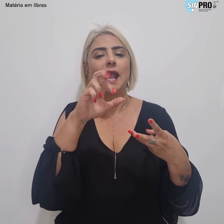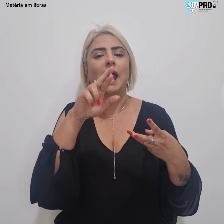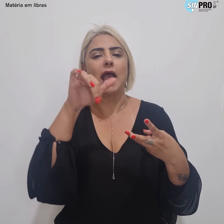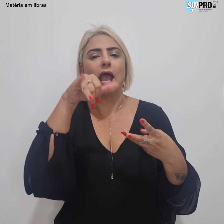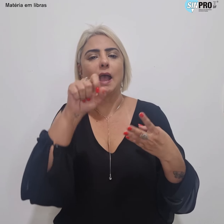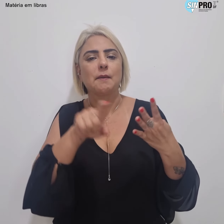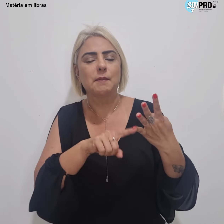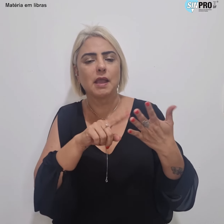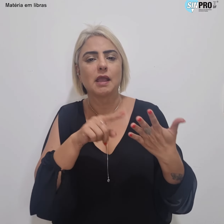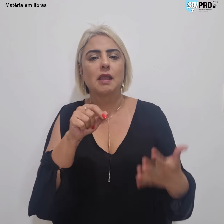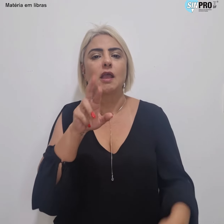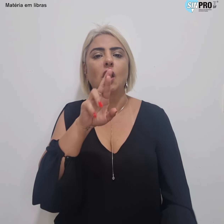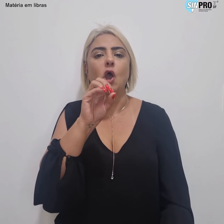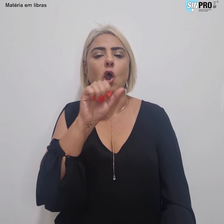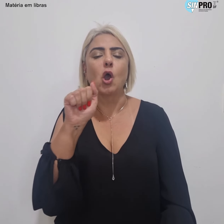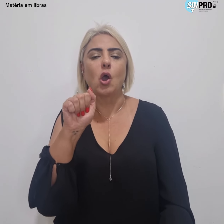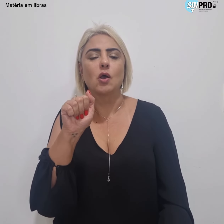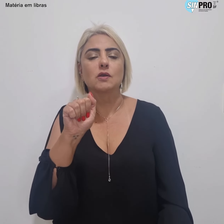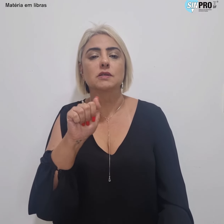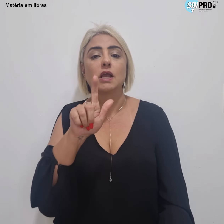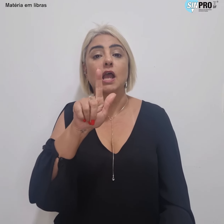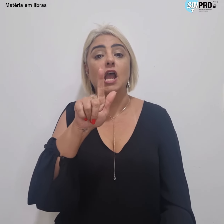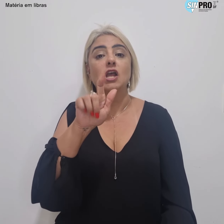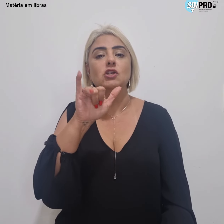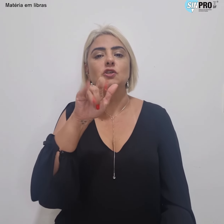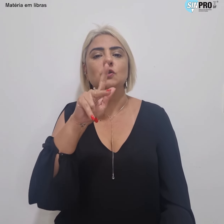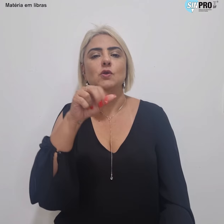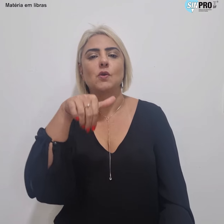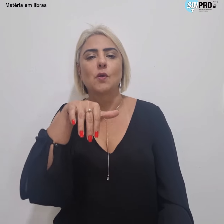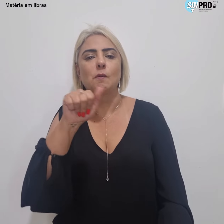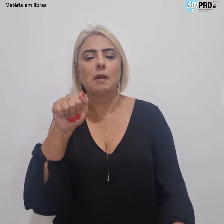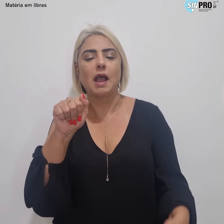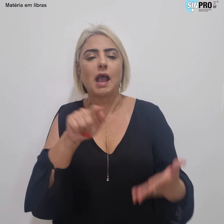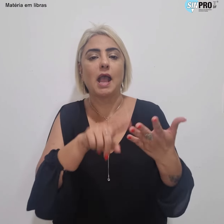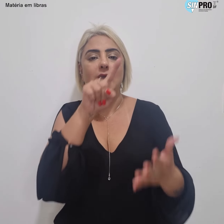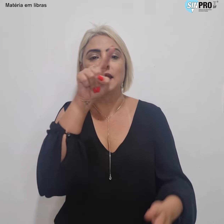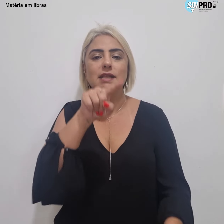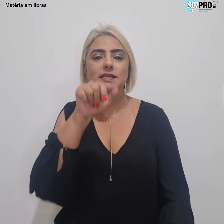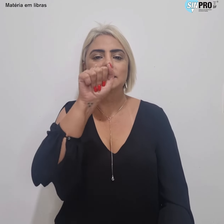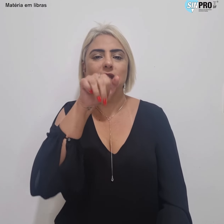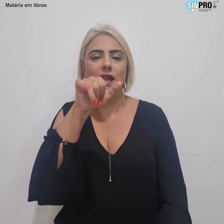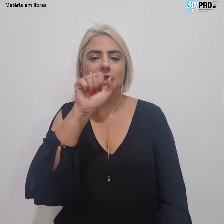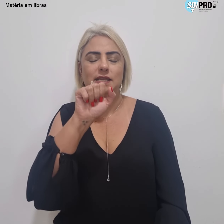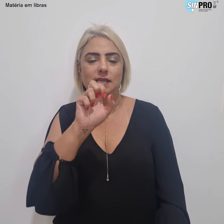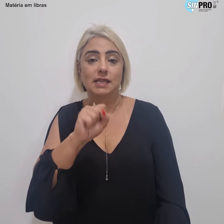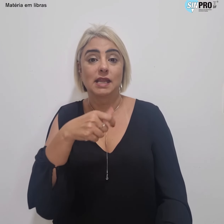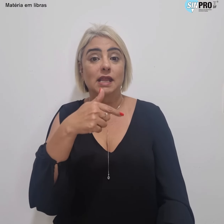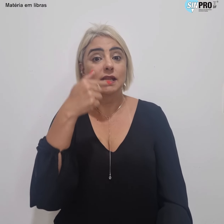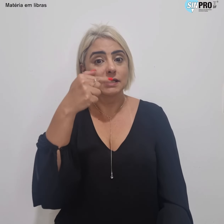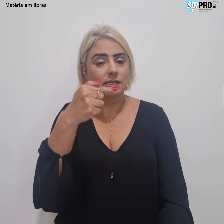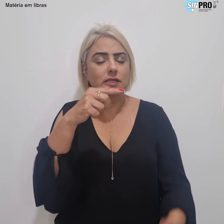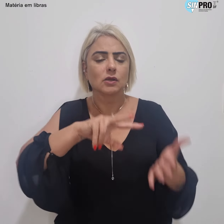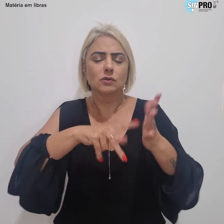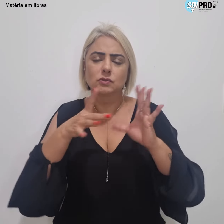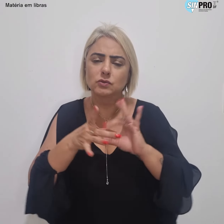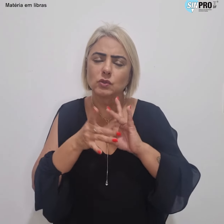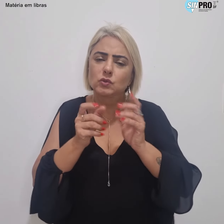Rosa Weber, Gilmar Mendes e Cristiano Zanin. o Simpro se junta aos